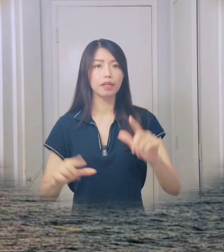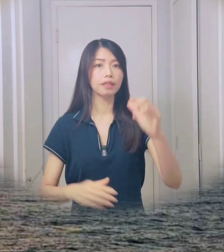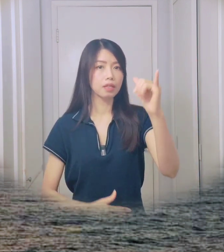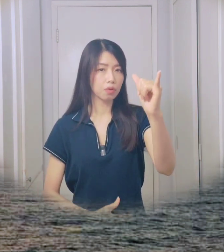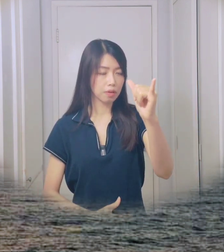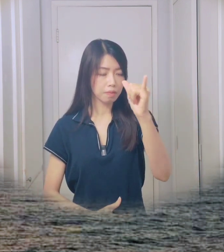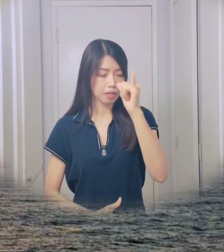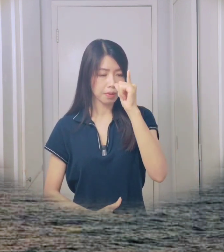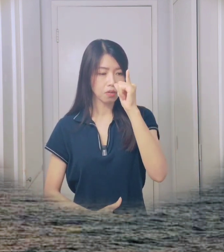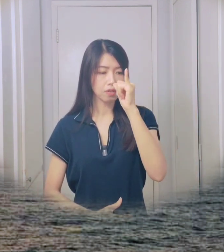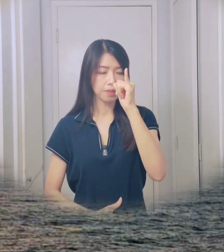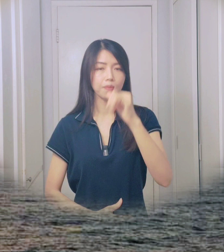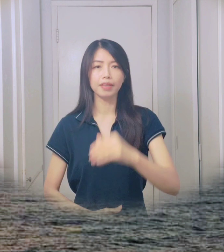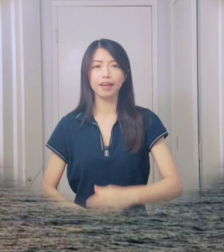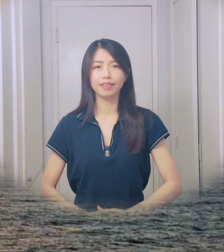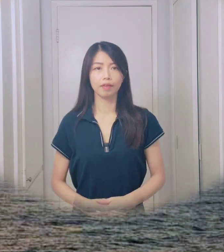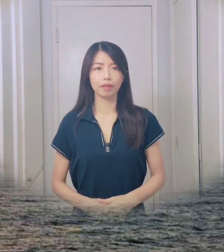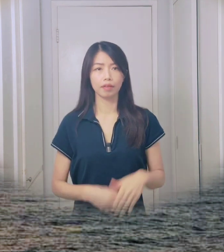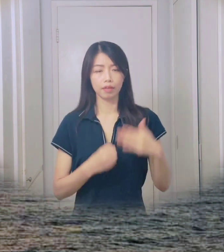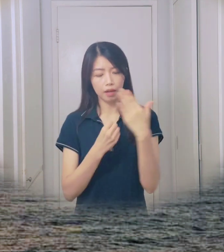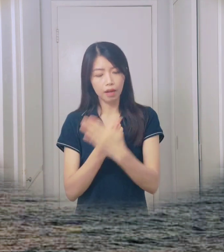싶으시면 있다 수어를 마지막에 해주시면 됩니다.